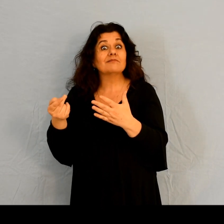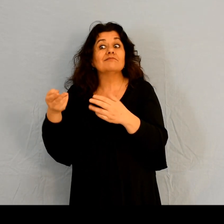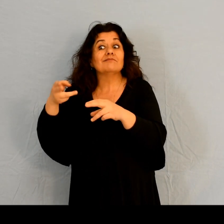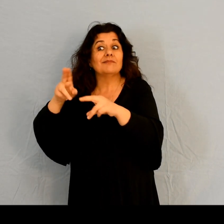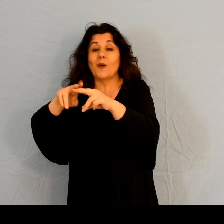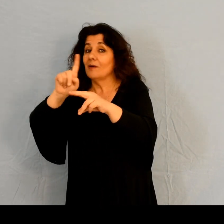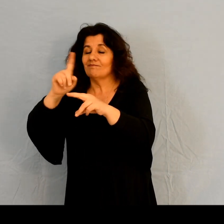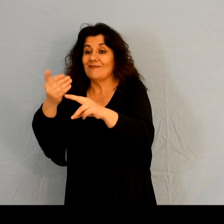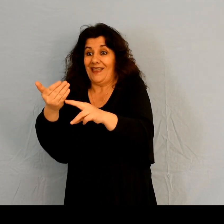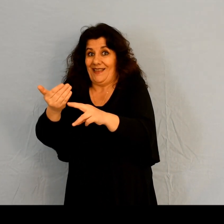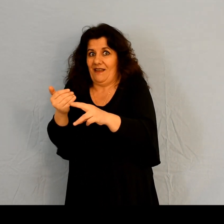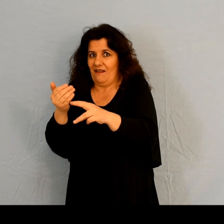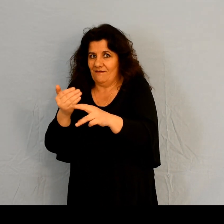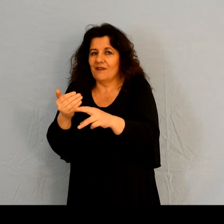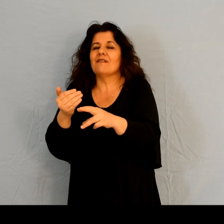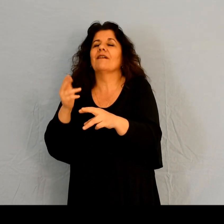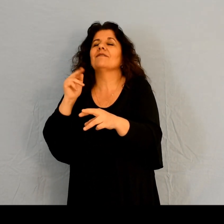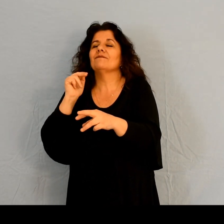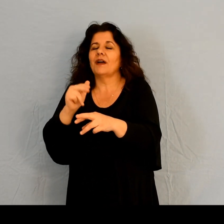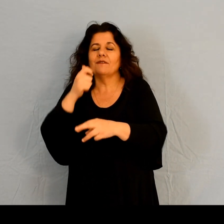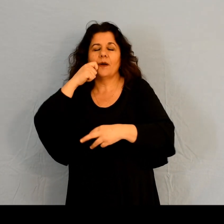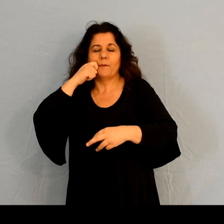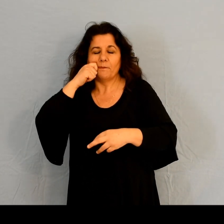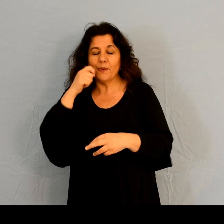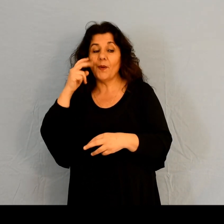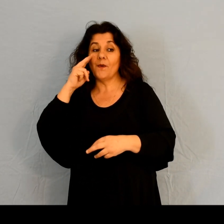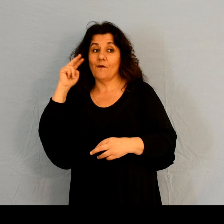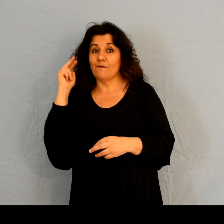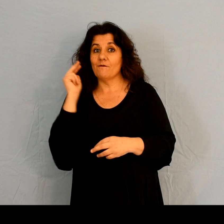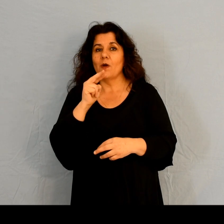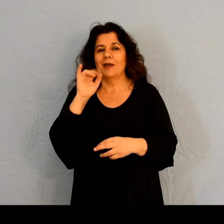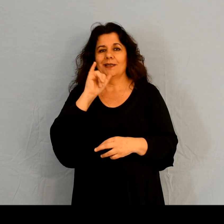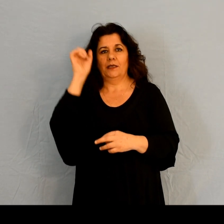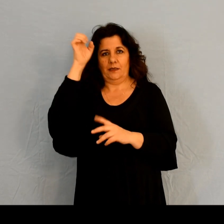vu le Christ, le Messie du Seigneur.